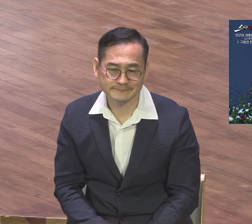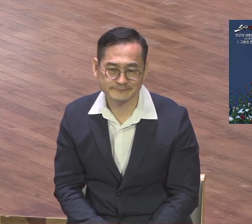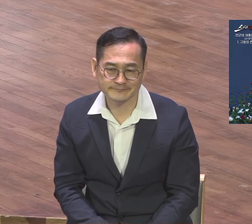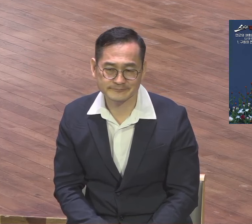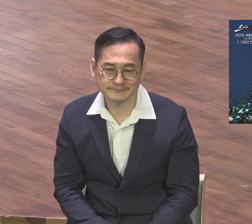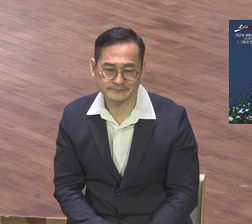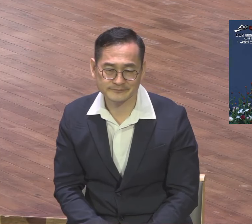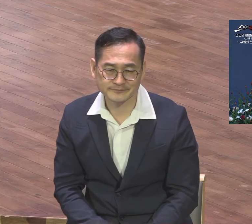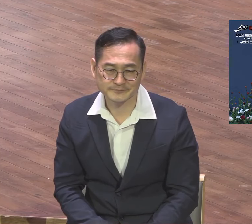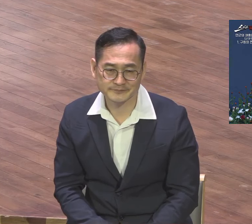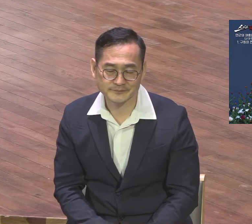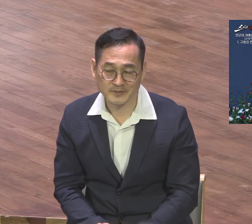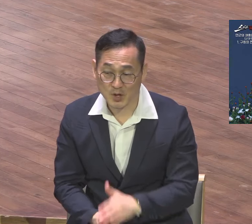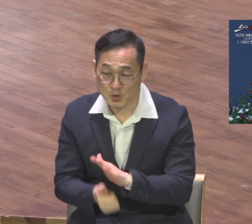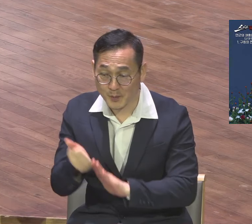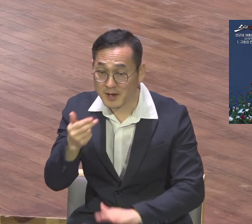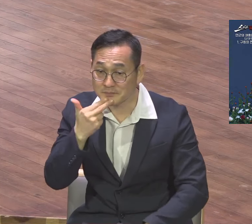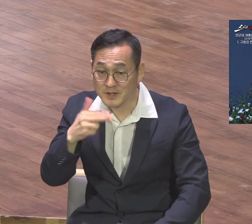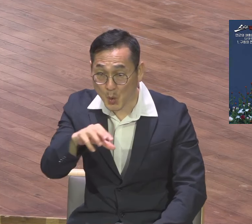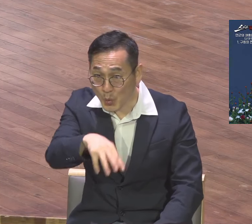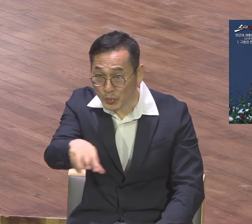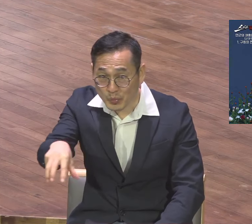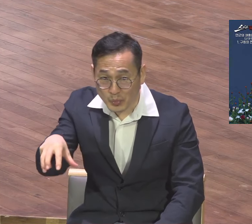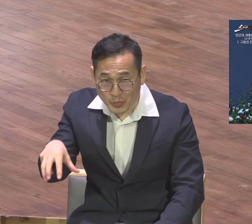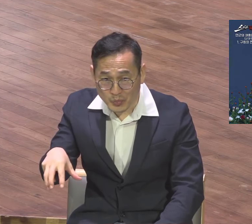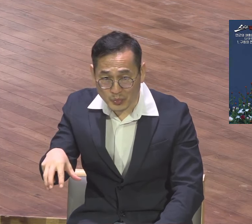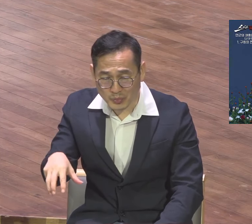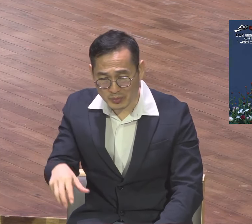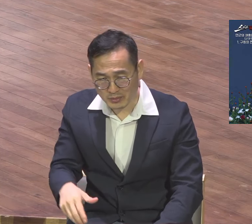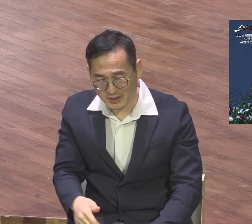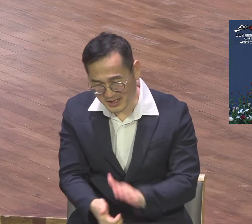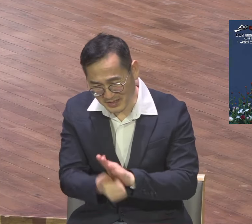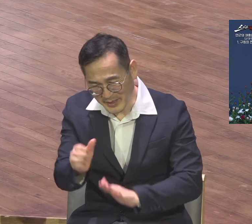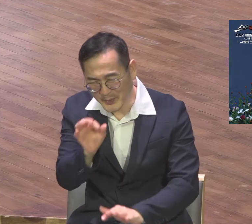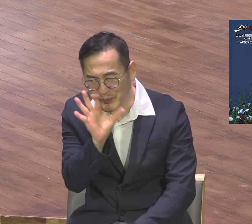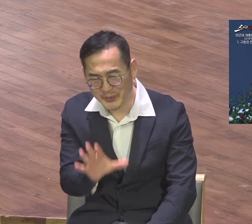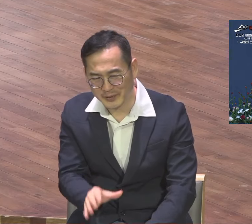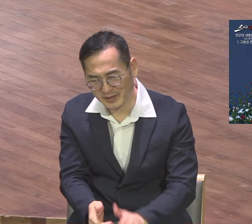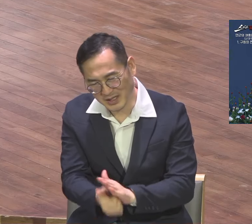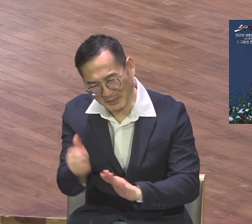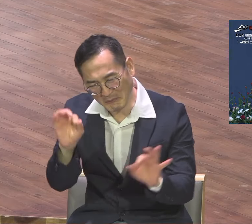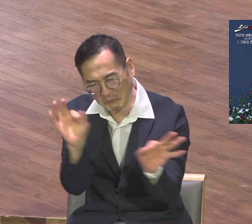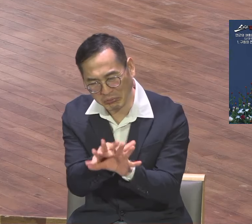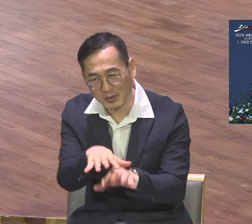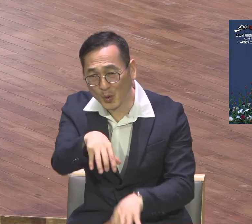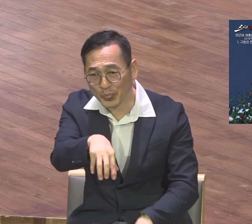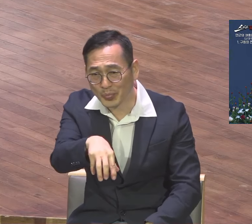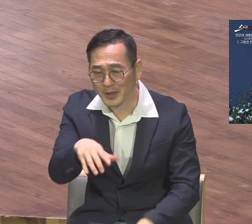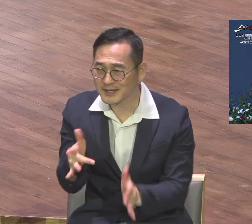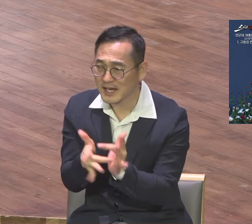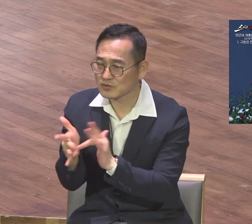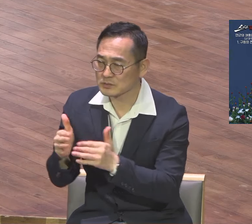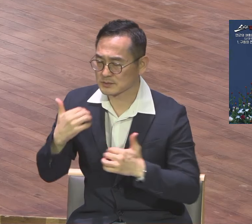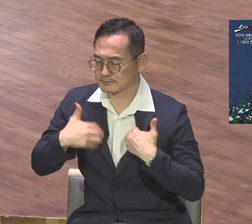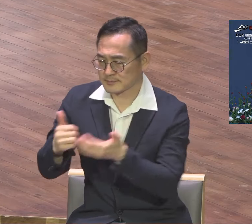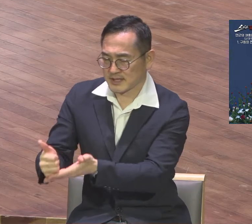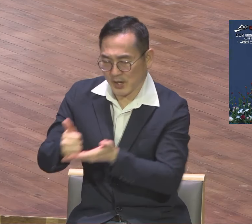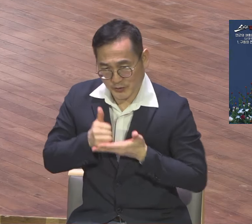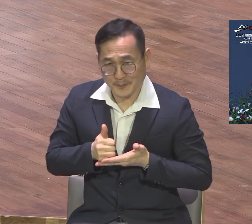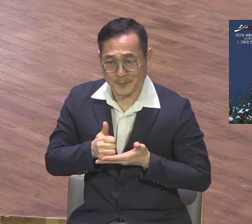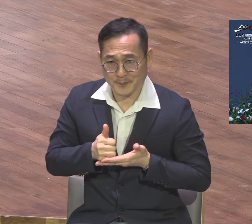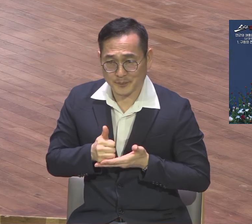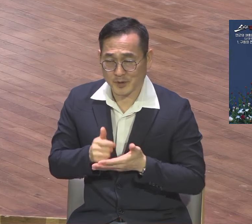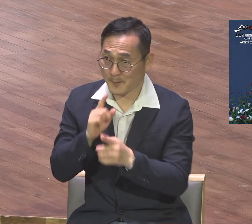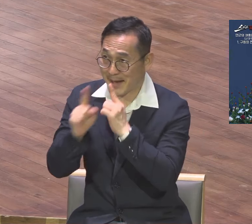완전 소망 없는 그 현장에 전혀 가능성이 없는 그 사람이 예수를 믿는 그 순간에,